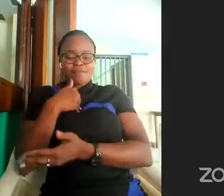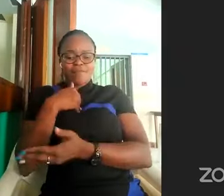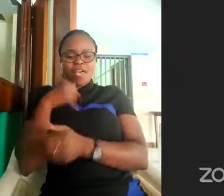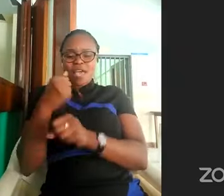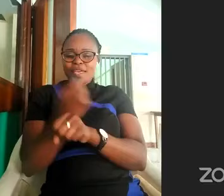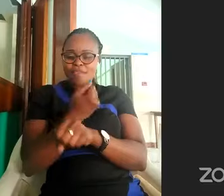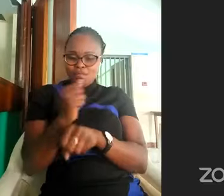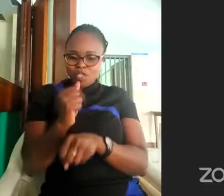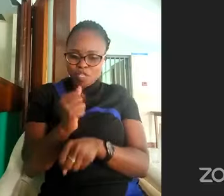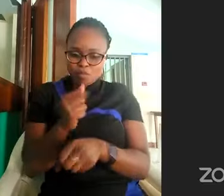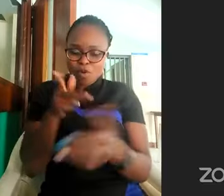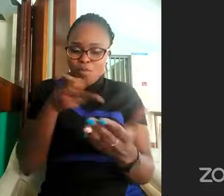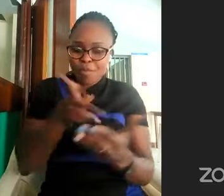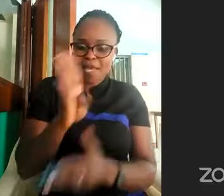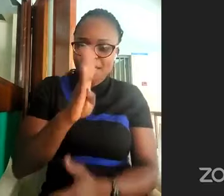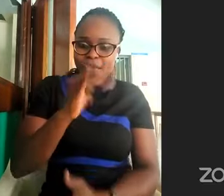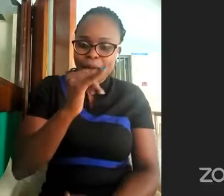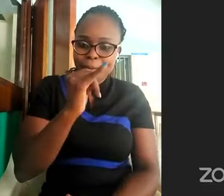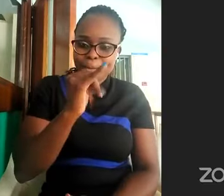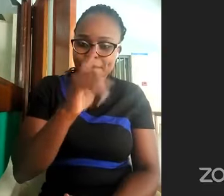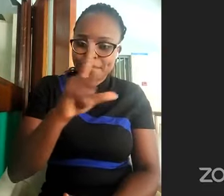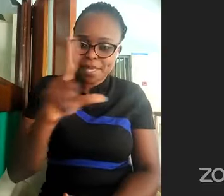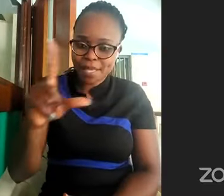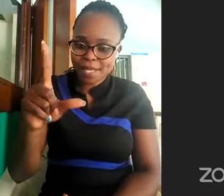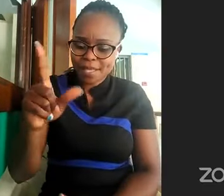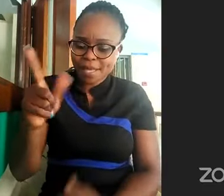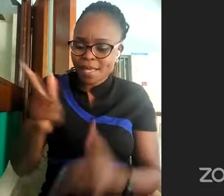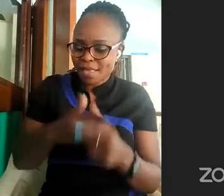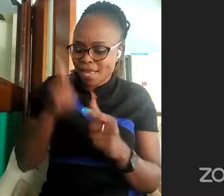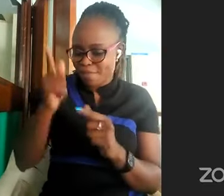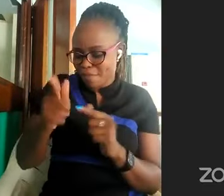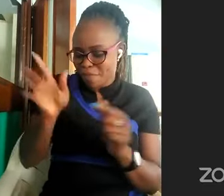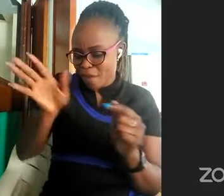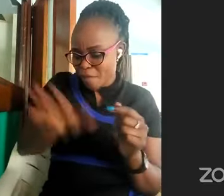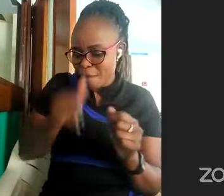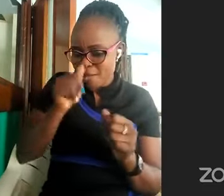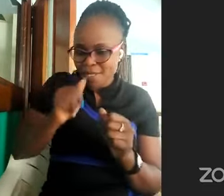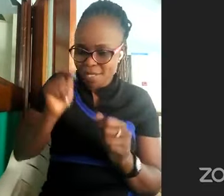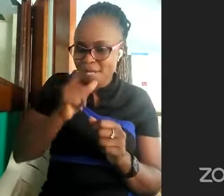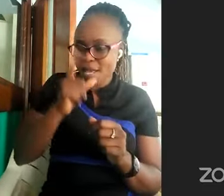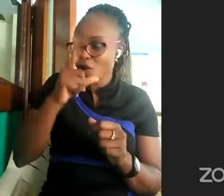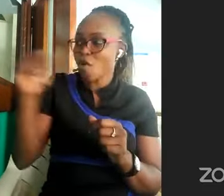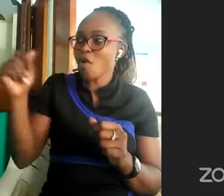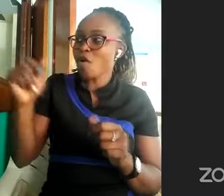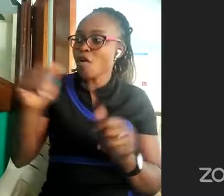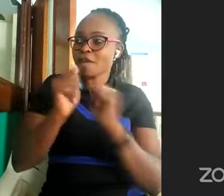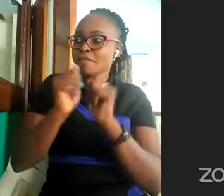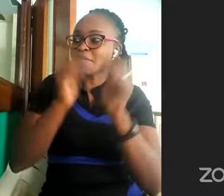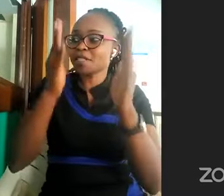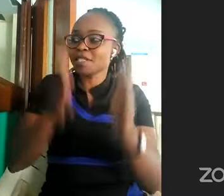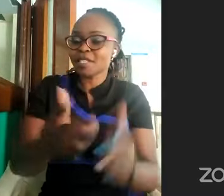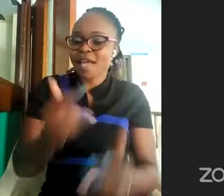kulipa bill. So mimi mama siri nilikimbia kwa administrator. Nikasema kuna njia tatu za kulipa.